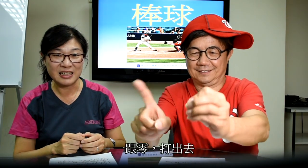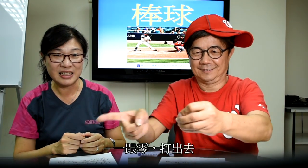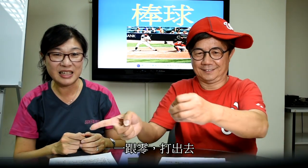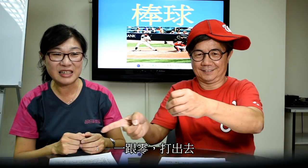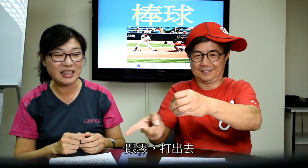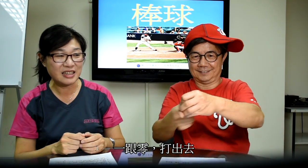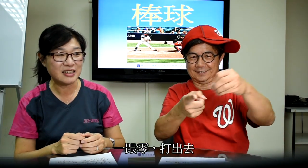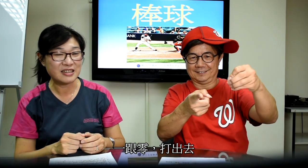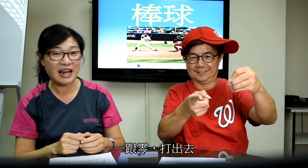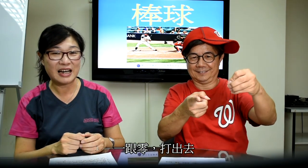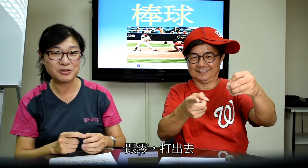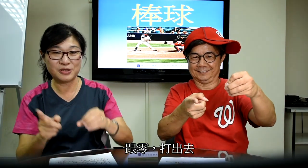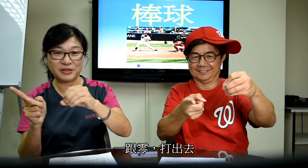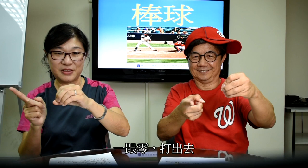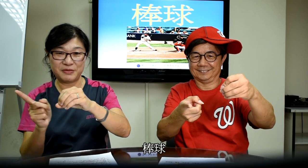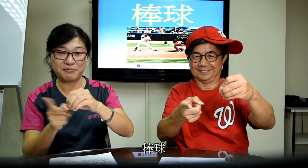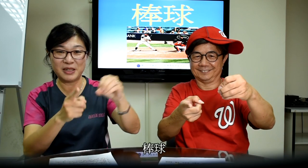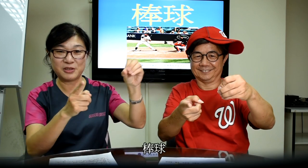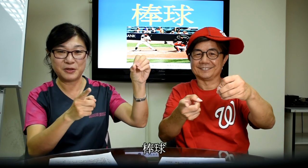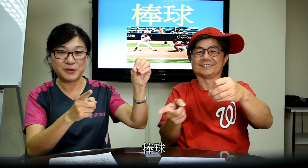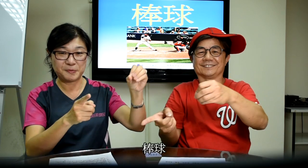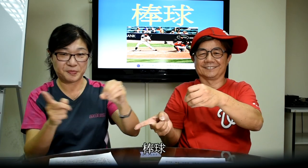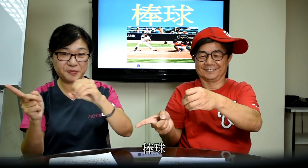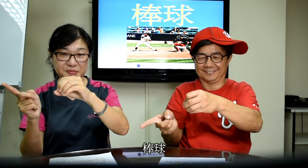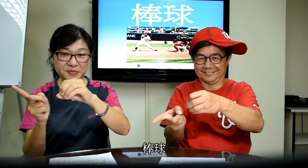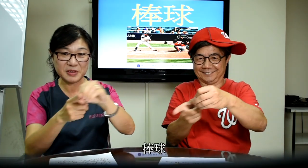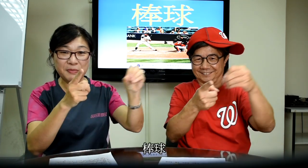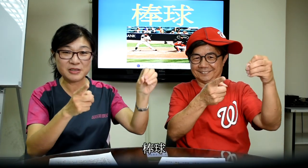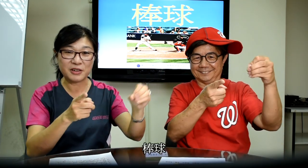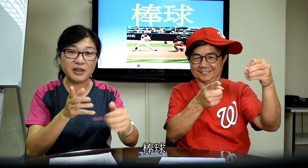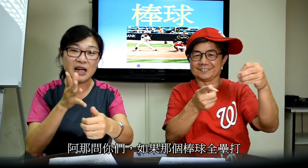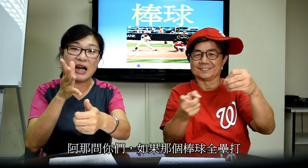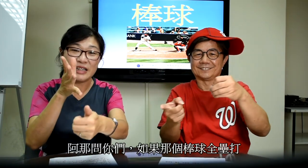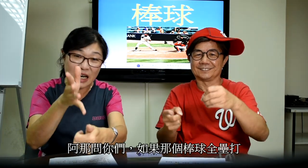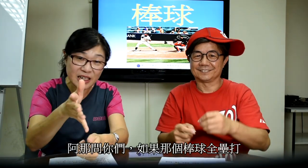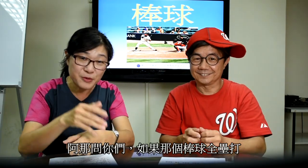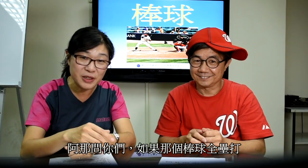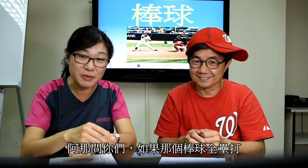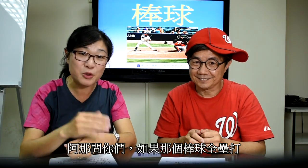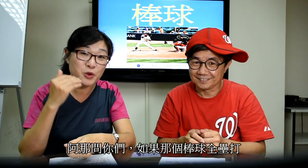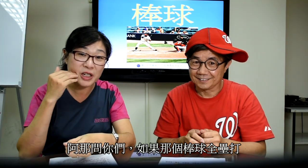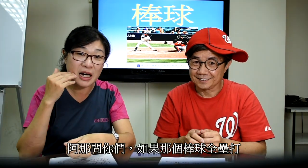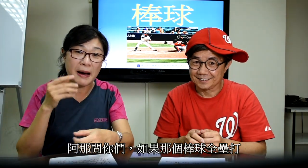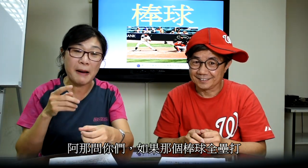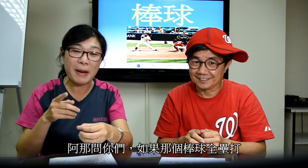一跟零打出去，棒球，棒球，啊，那问你们，如果那个棒